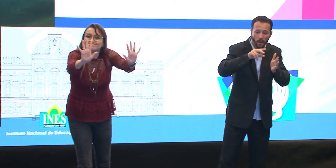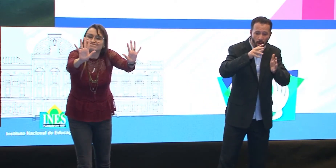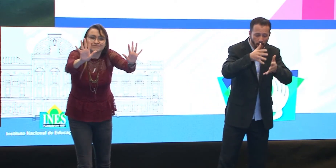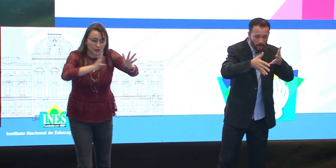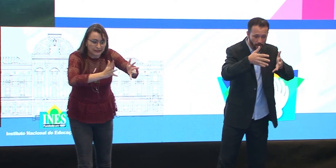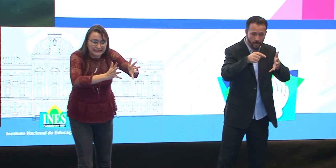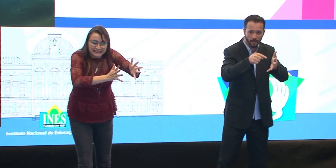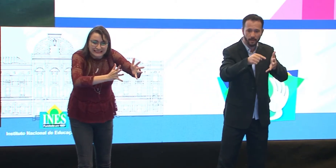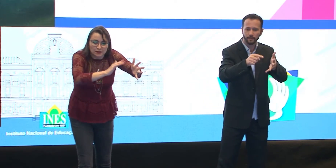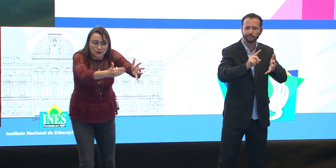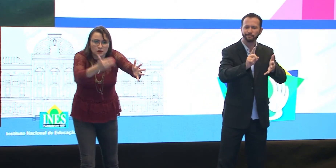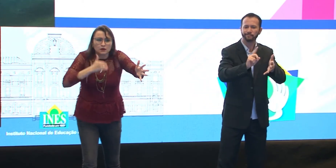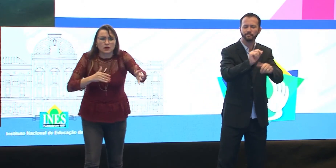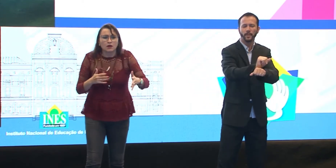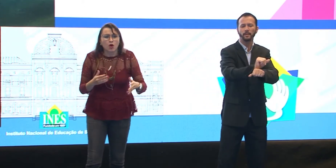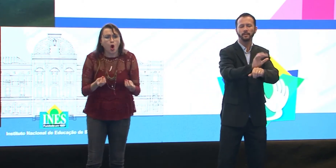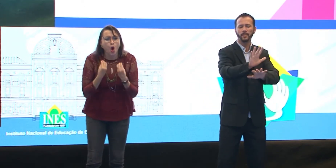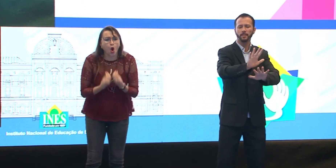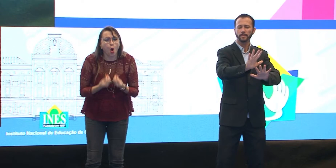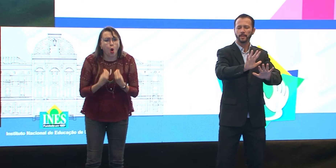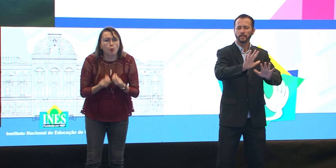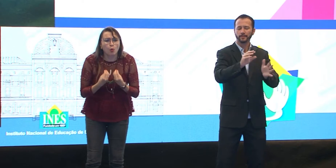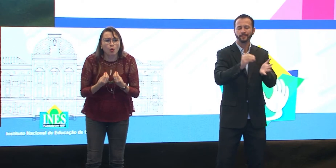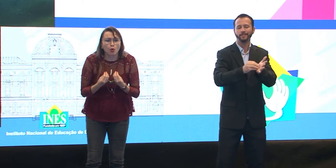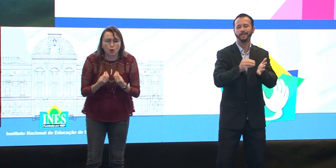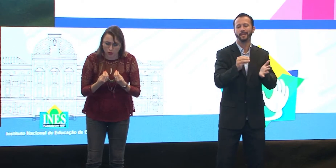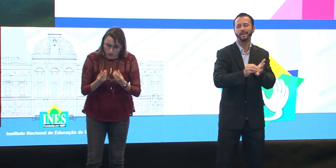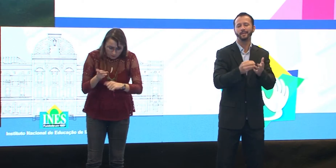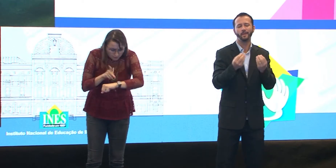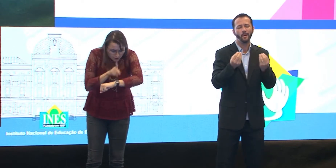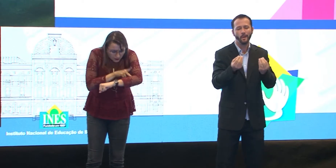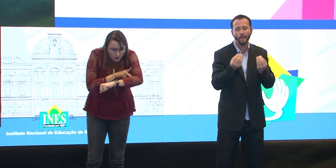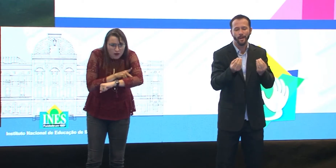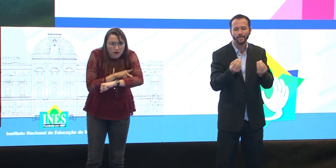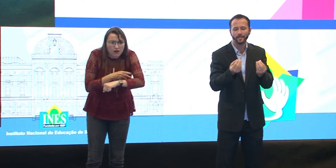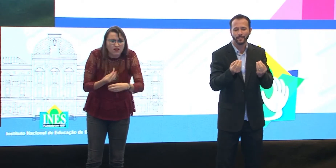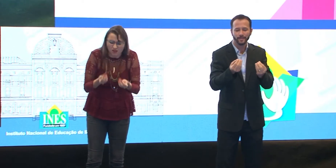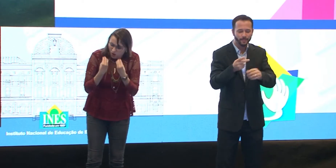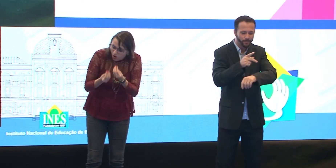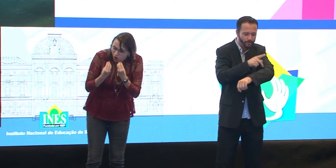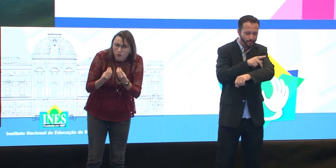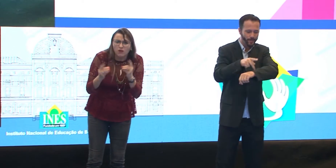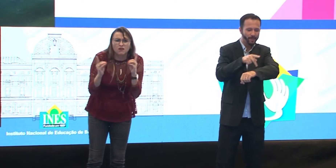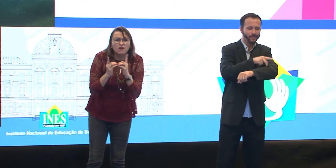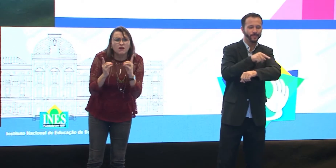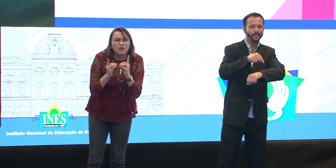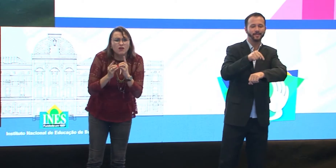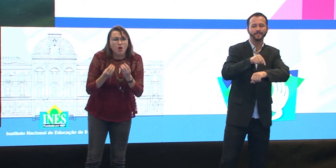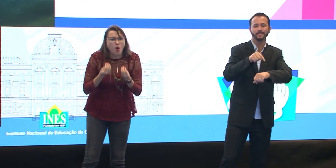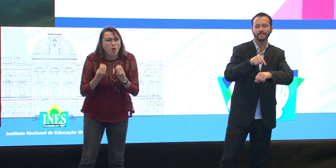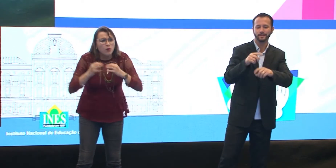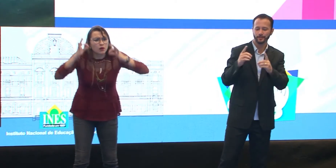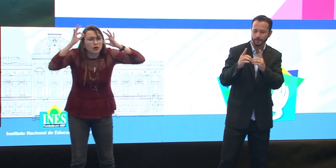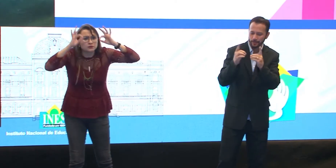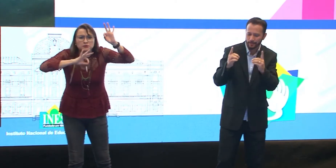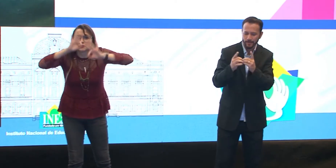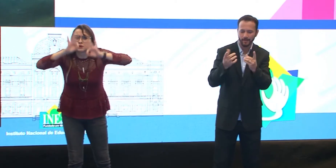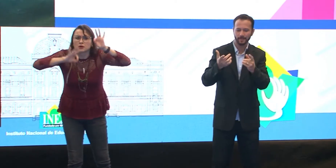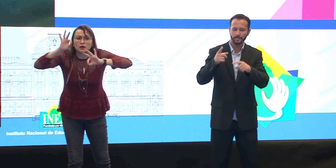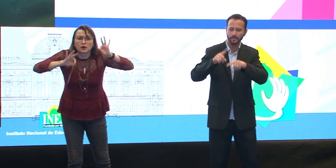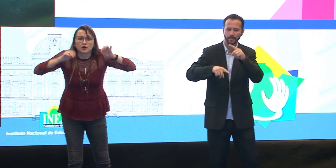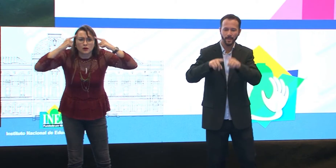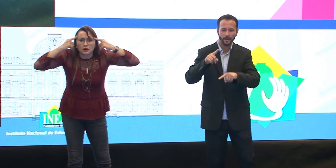no idioma, só que eles precisam entender que eles necessitam de uma